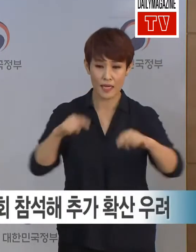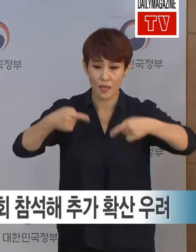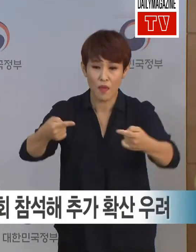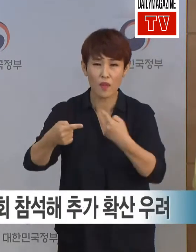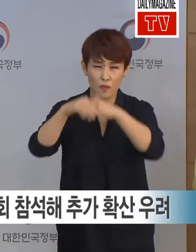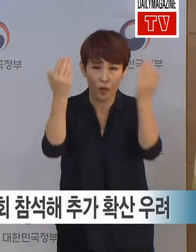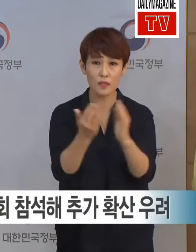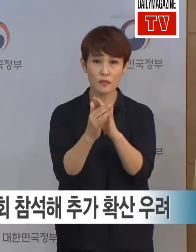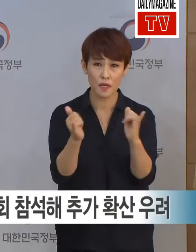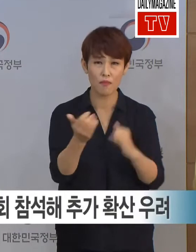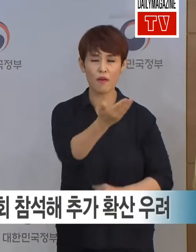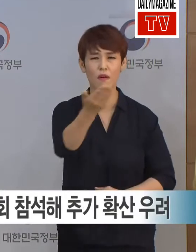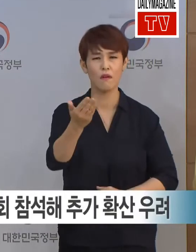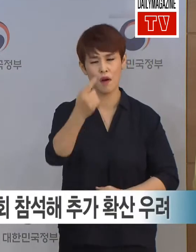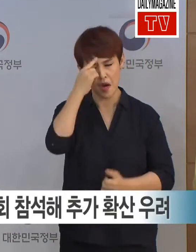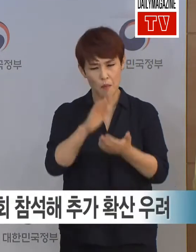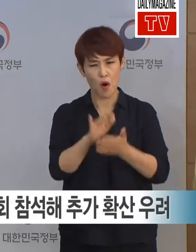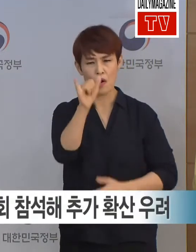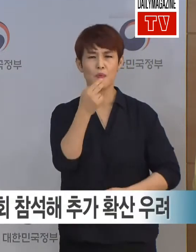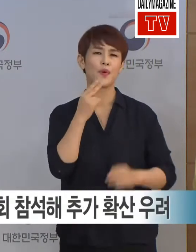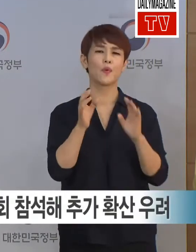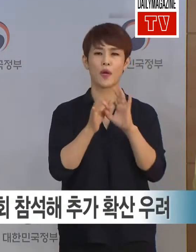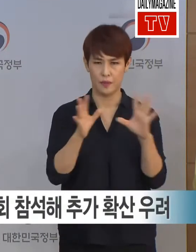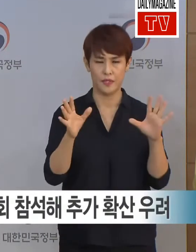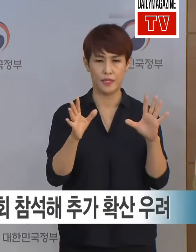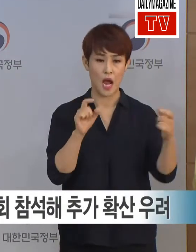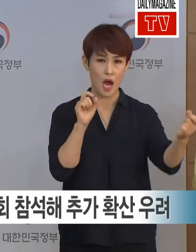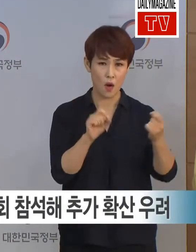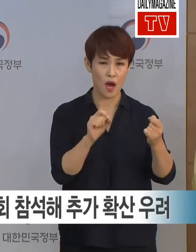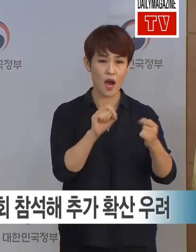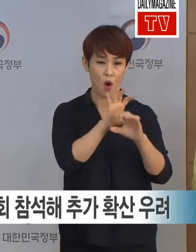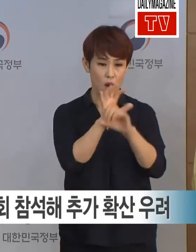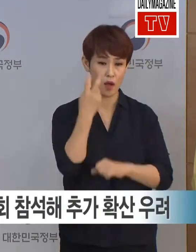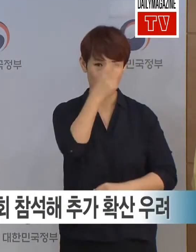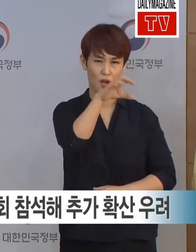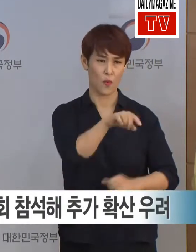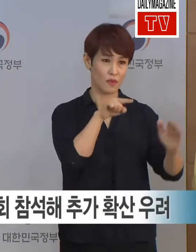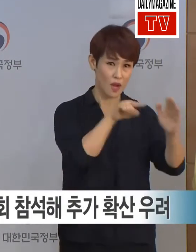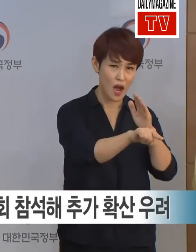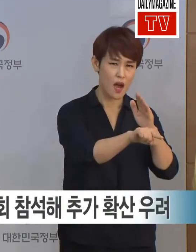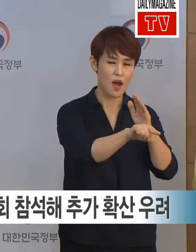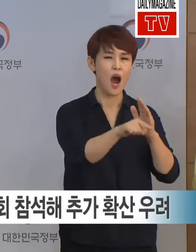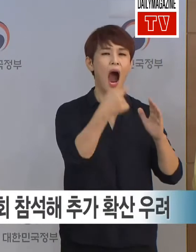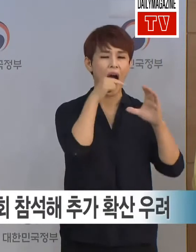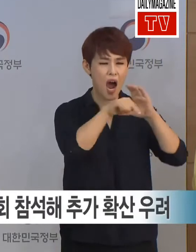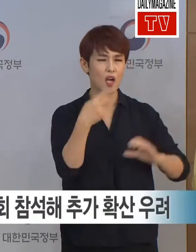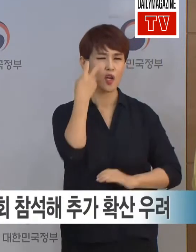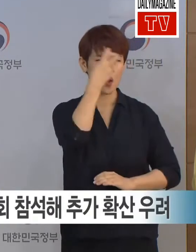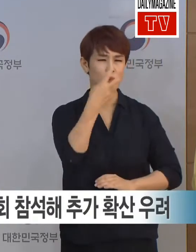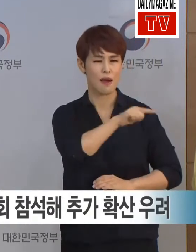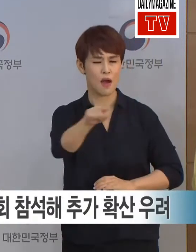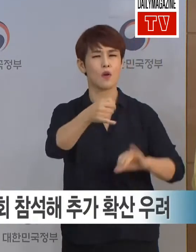모든 분들께서는 증상과 관계없이 가까운 선별진료소에서 반드시